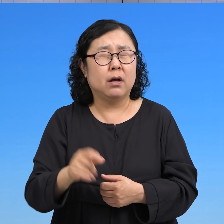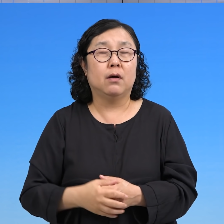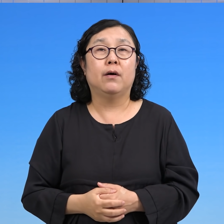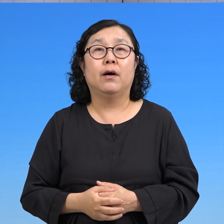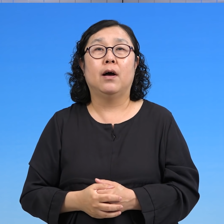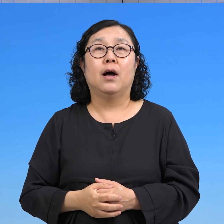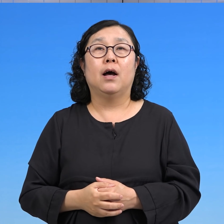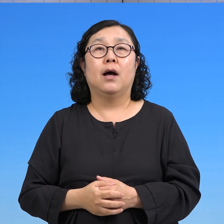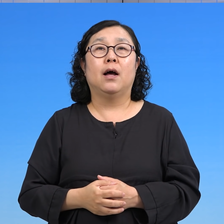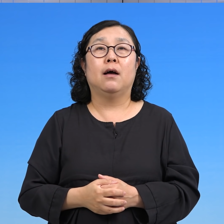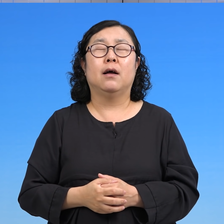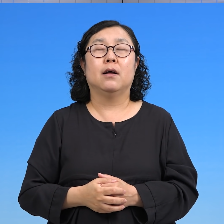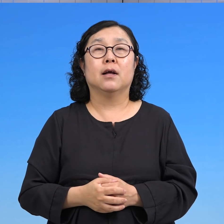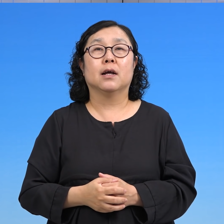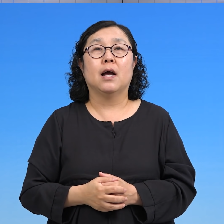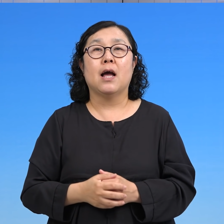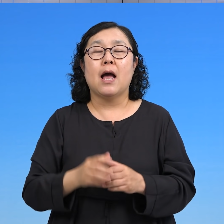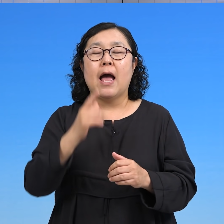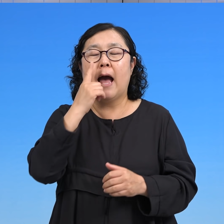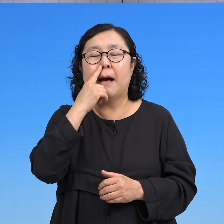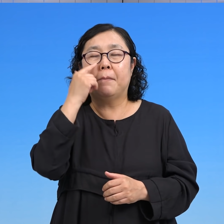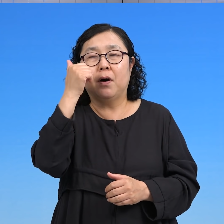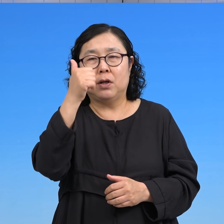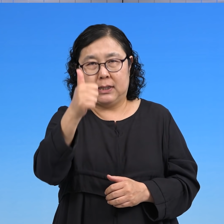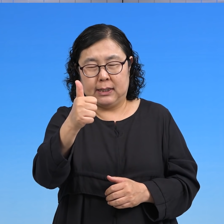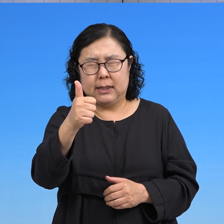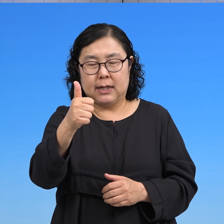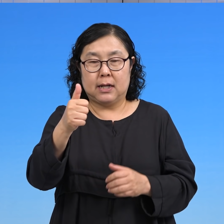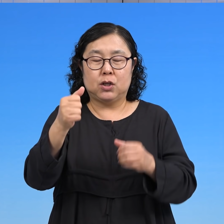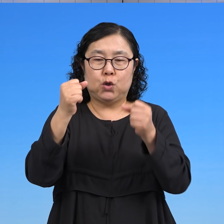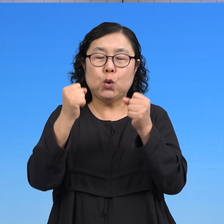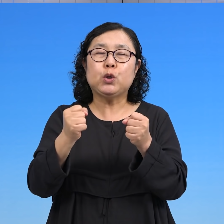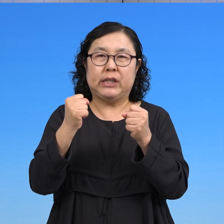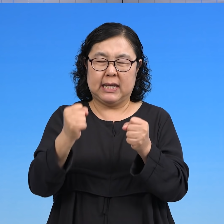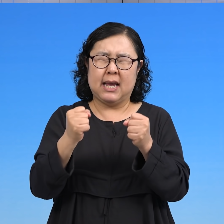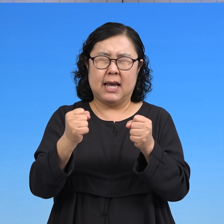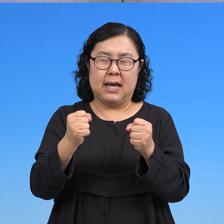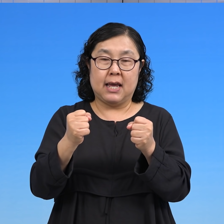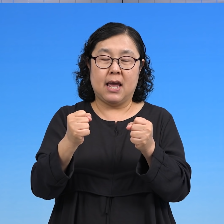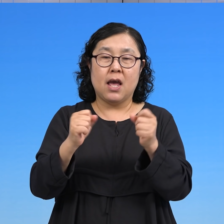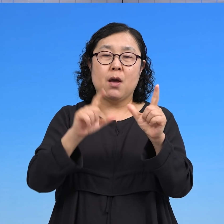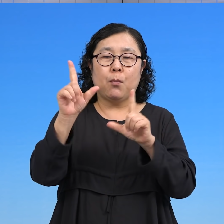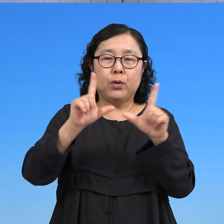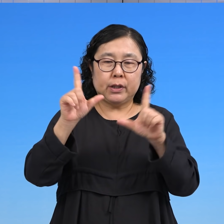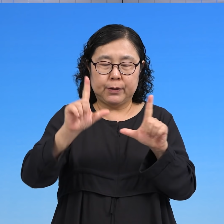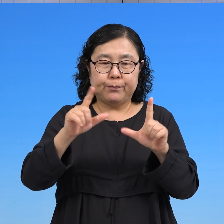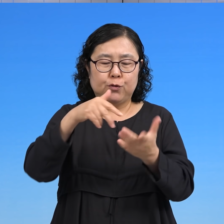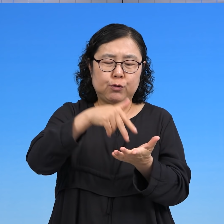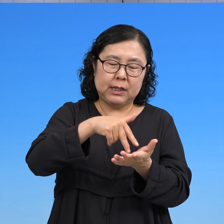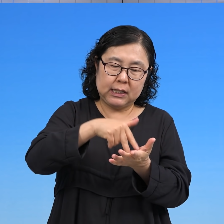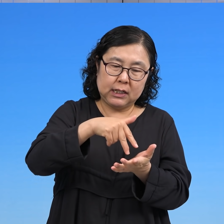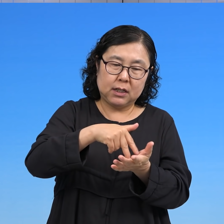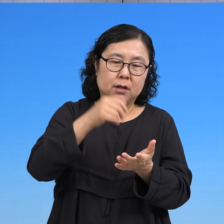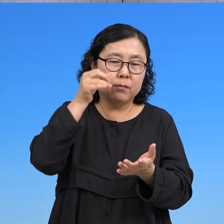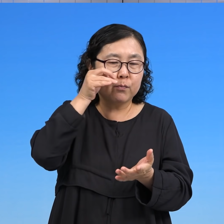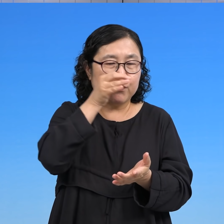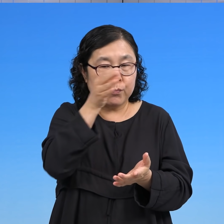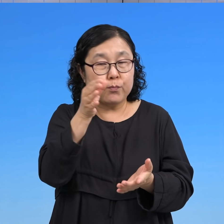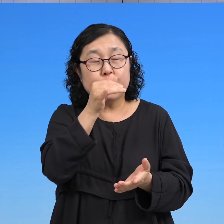아버지라는 존재가 지금 현실 가정 안에서 어떻게 자리매김하고 있는지를 보여주는 거 아닙니까?